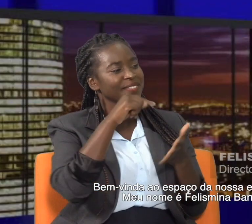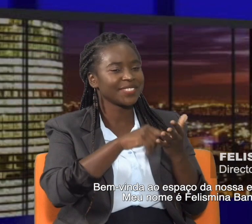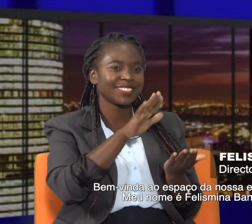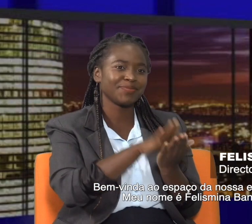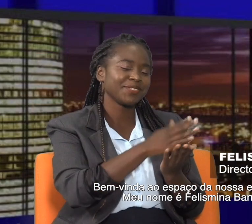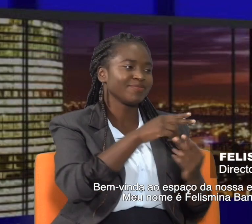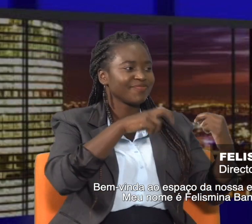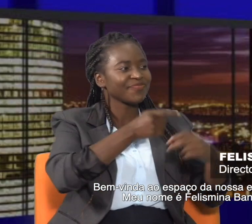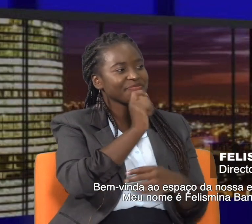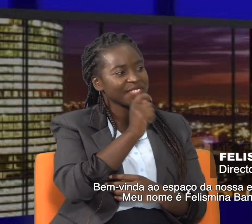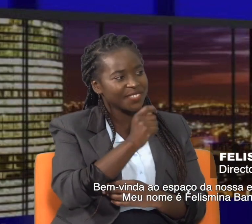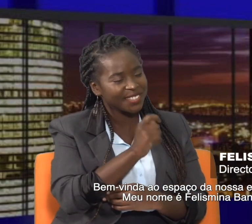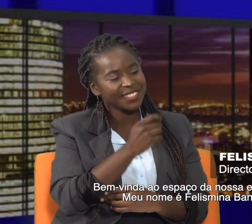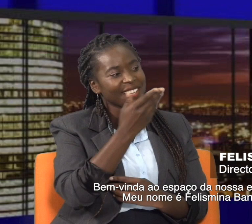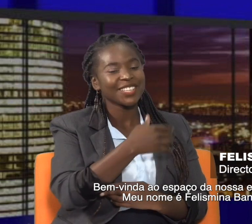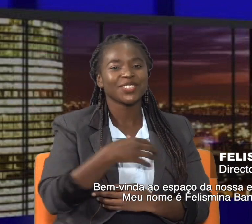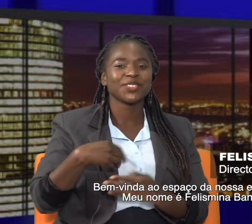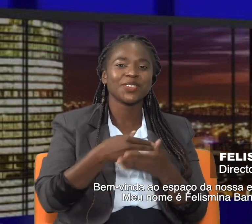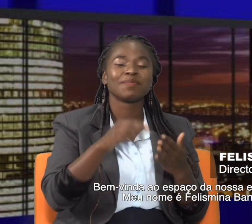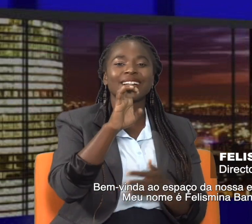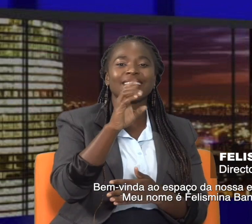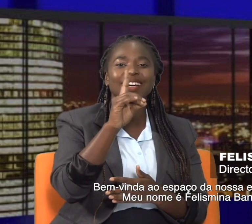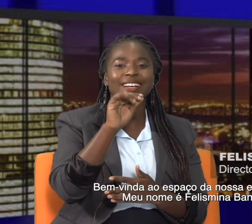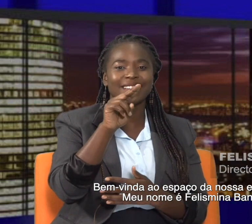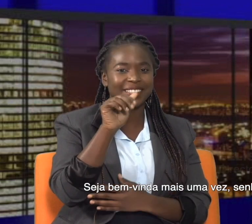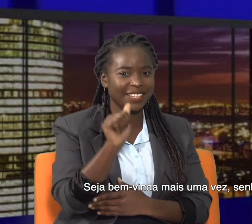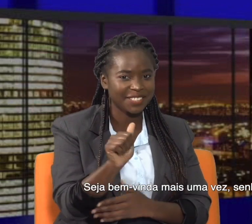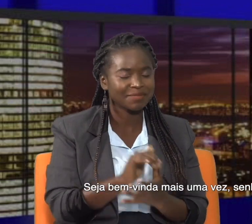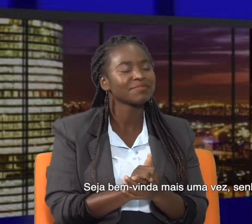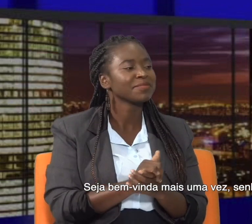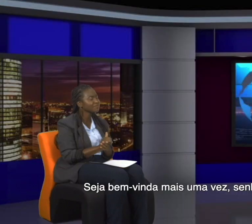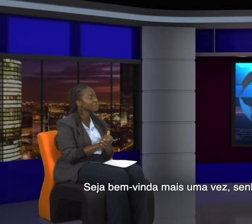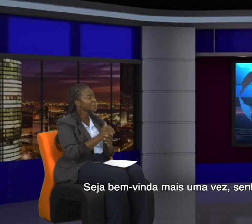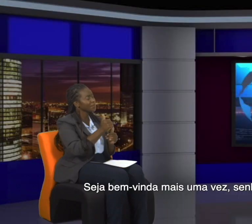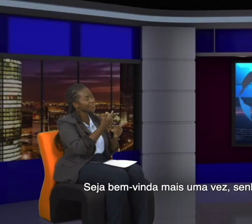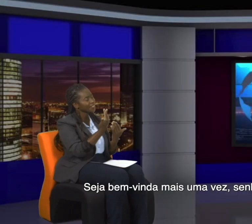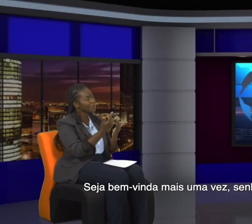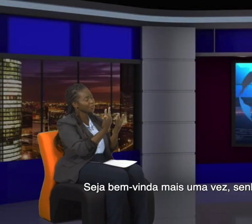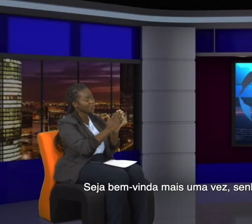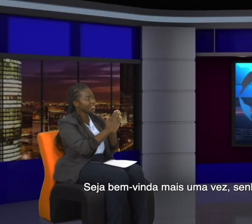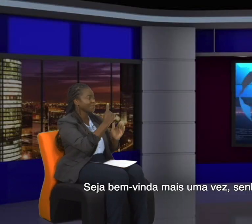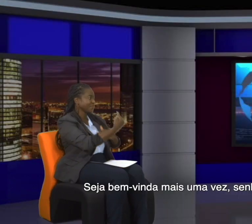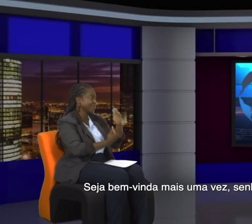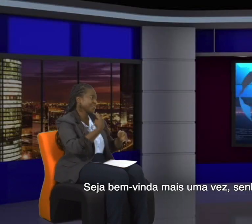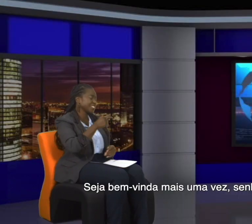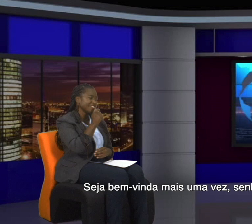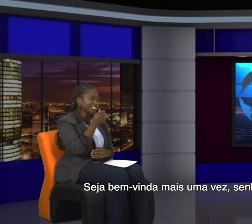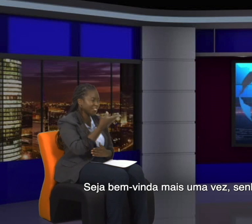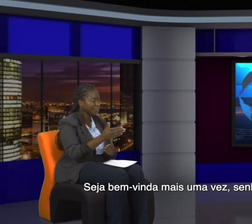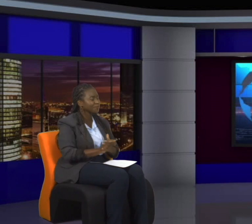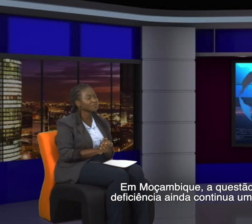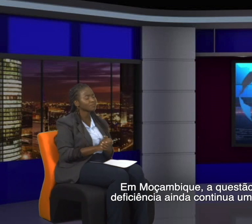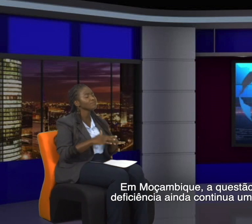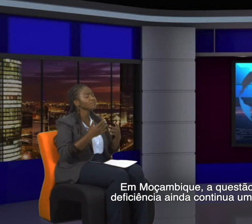-vinda a este programa de entrevista. Meu nome é Felismina Banzi. Seja bem-vinda, senhora Edna, uma